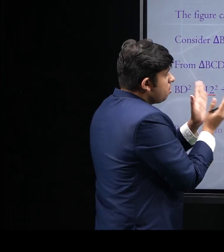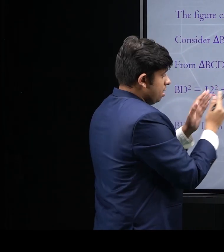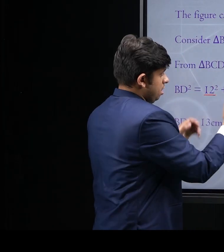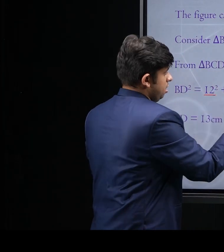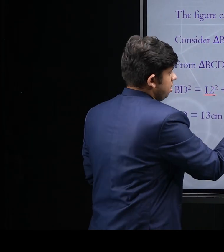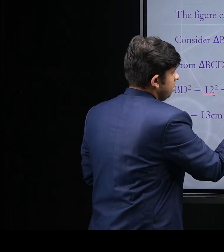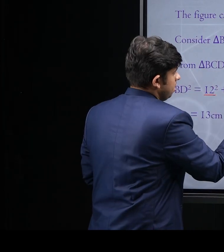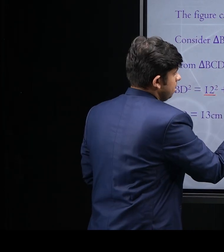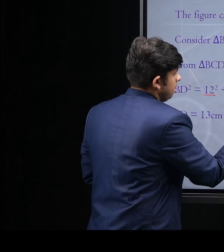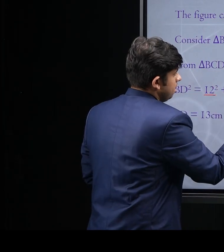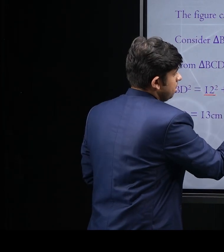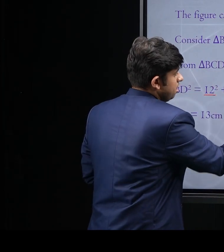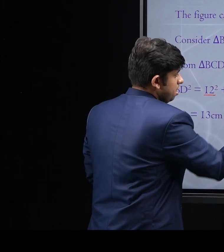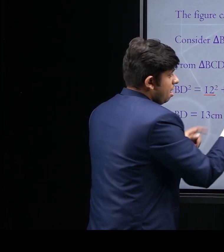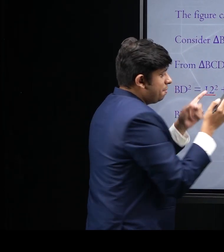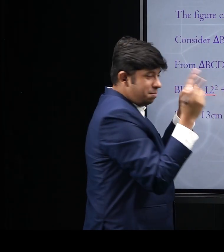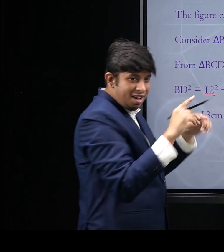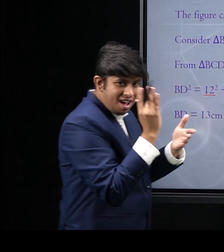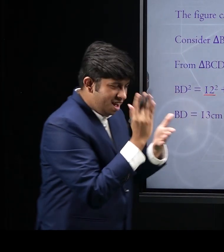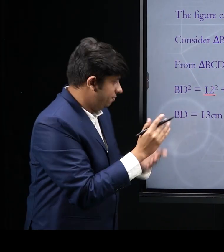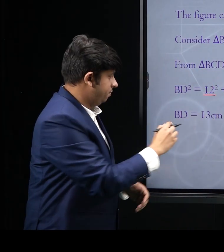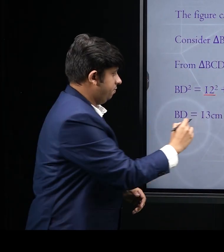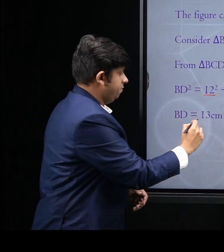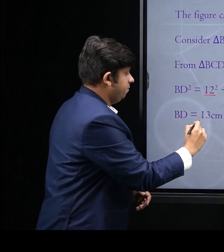ಸ್ಕ್ವೇರ್ ರೂಟ್ ಆಫ್ 169 ಇಸ್ ಈಕ್ವಲ್ ಟು 13 ಸೆಂಟಿಮೀಟರ್.